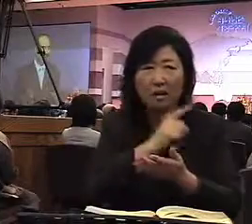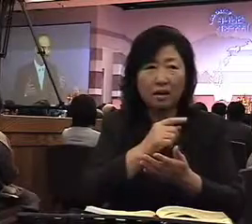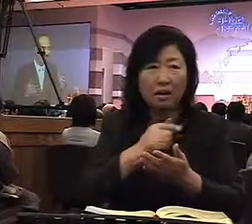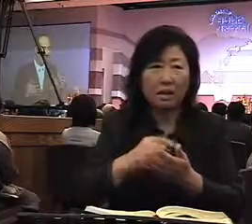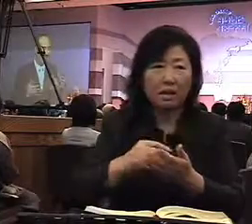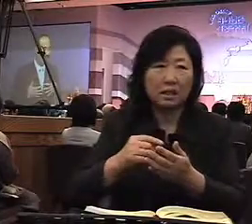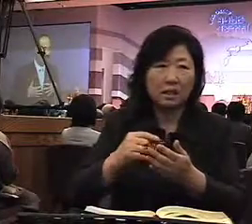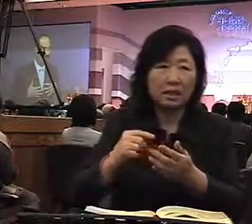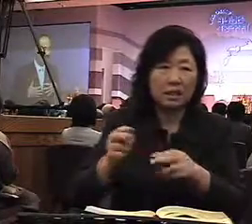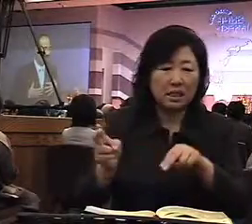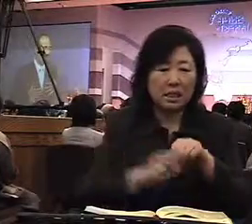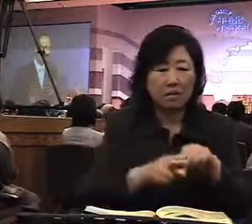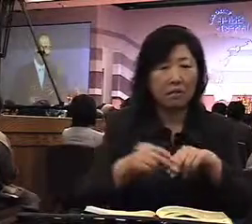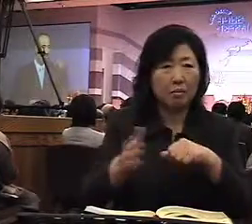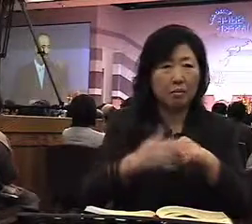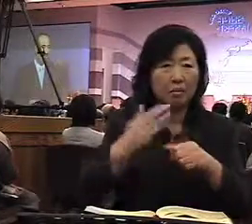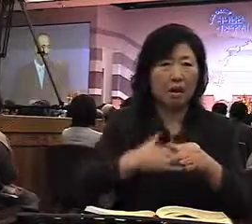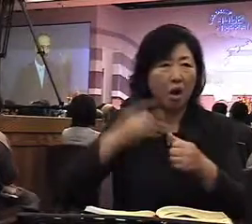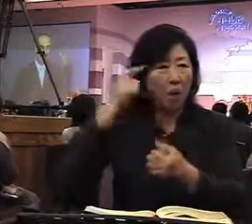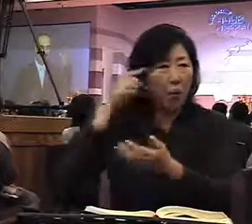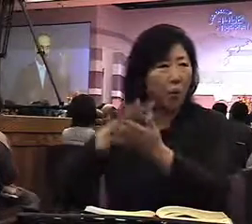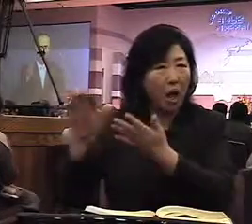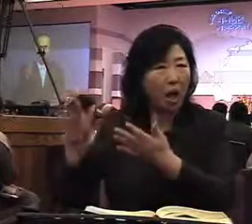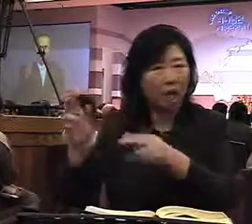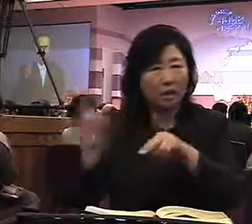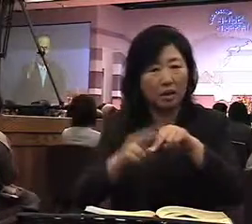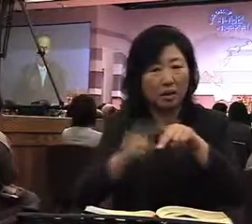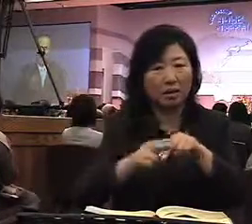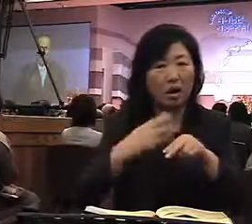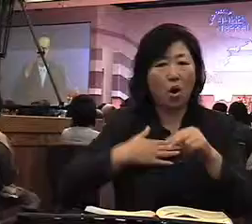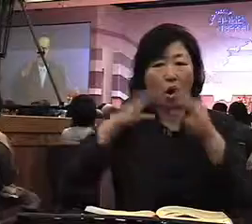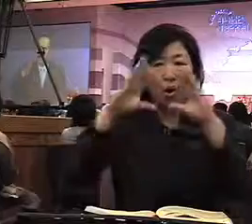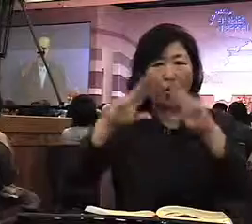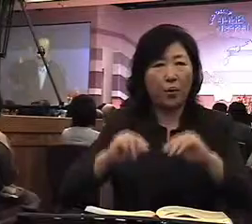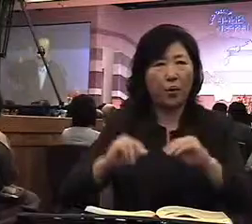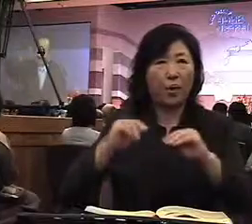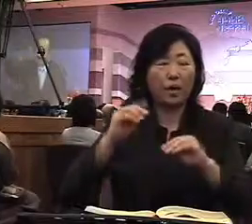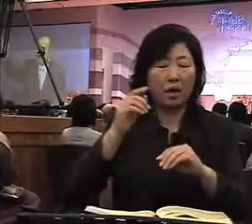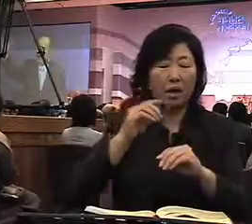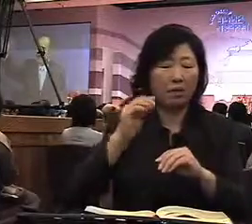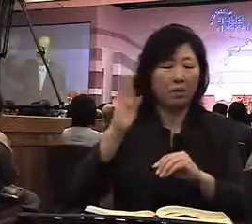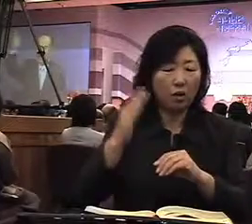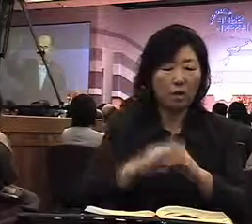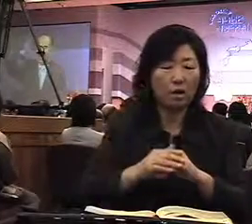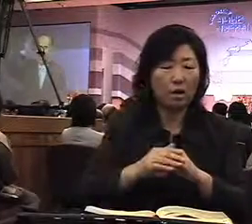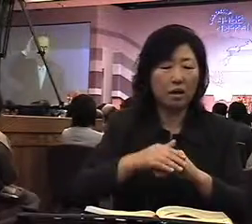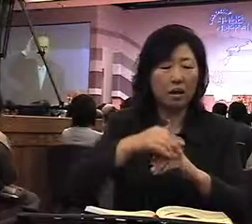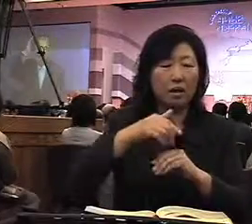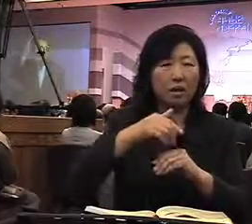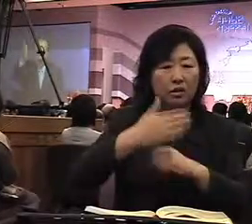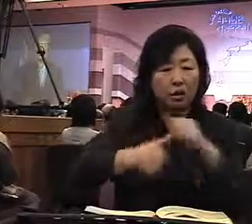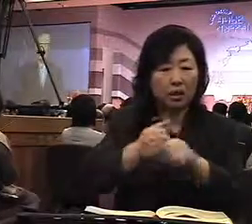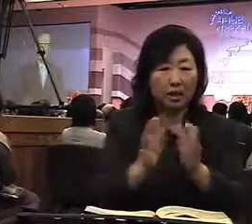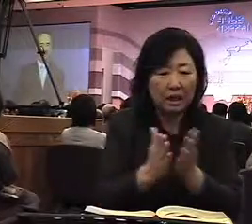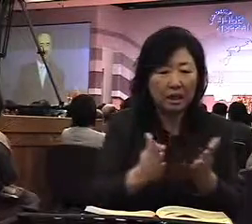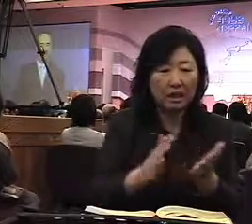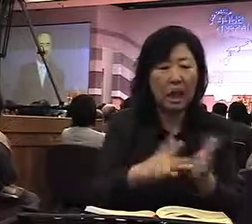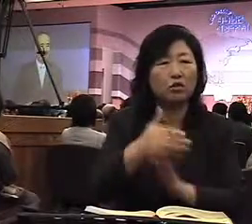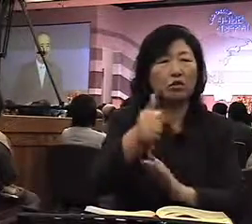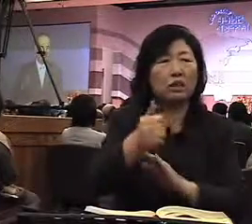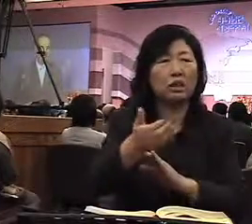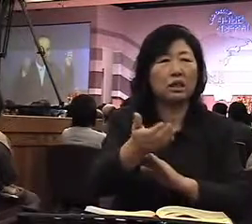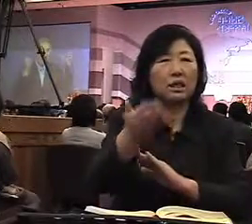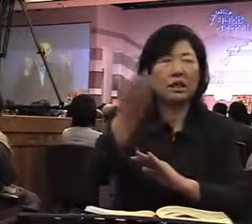징계를 받음으로 내가 평화를 누리고 채찍에 맞으면 나음을 입었다. 성경은 이미 내 병을 옛날에 주님이 십자가에서 가져가시다고 말씀하고 계시는